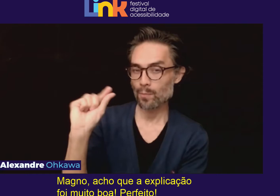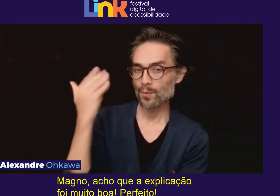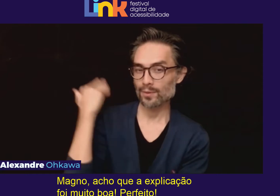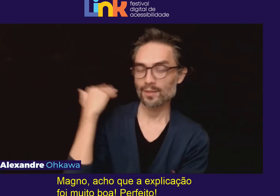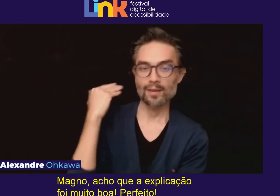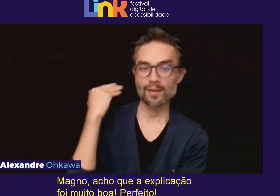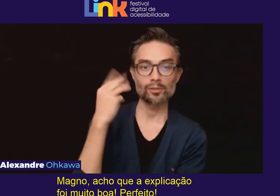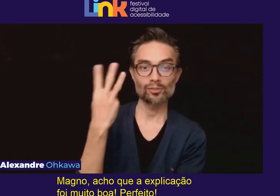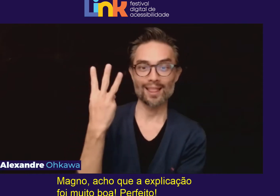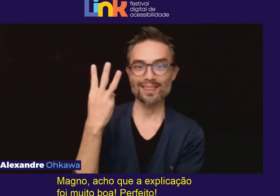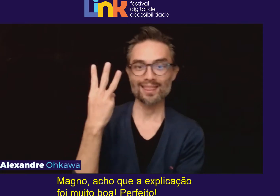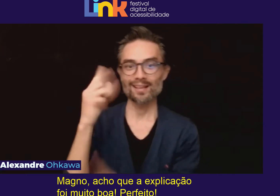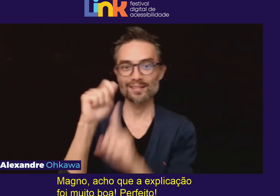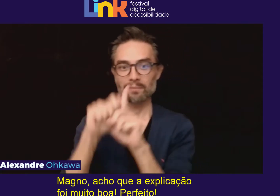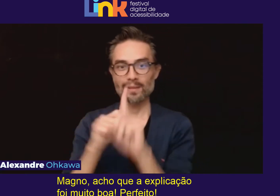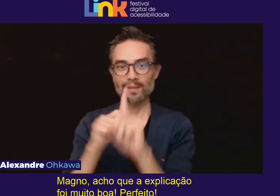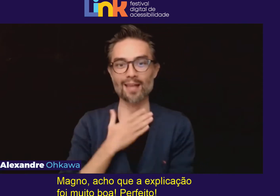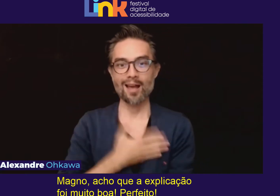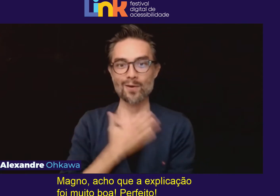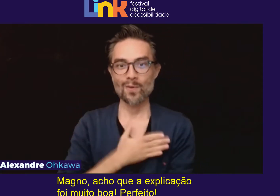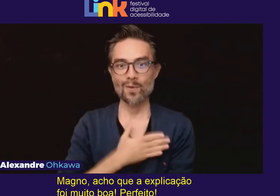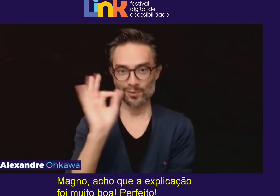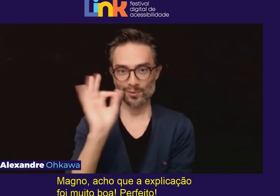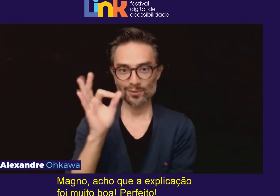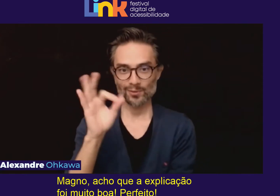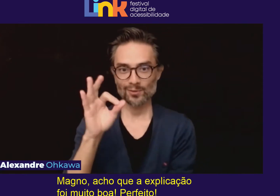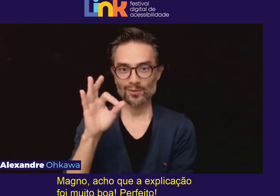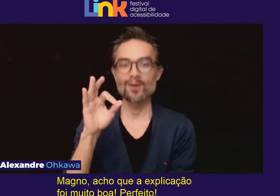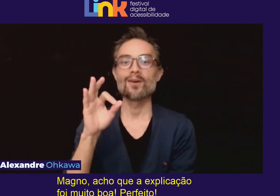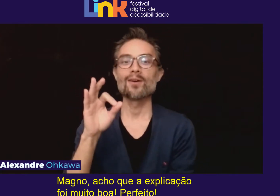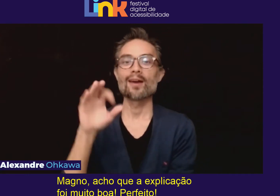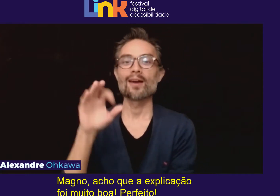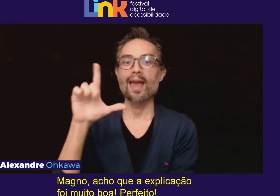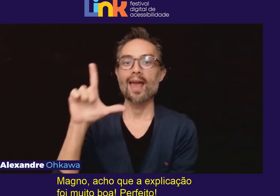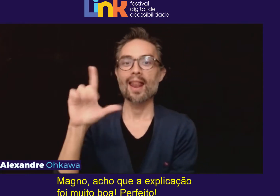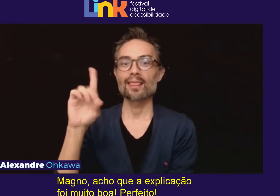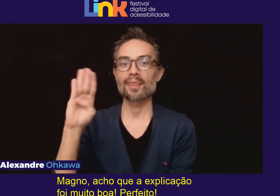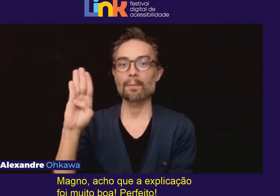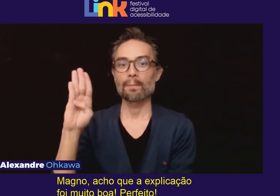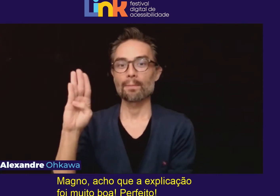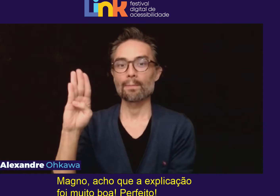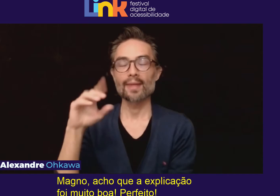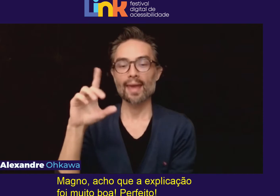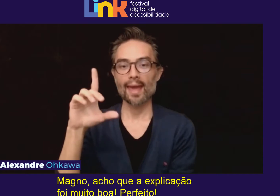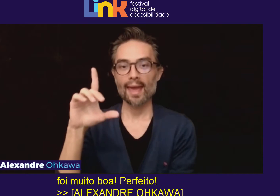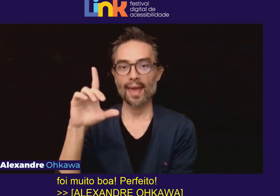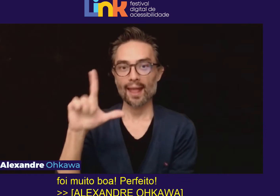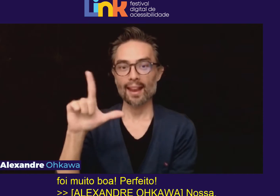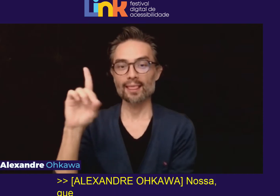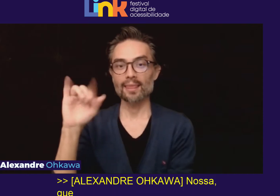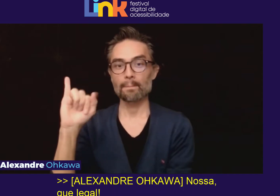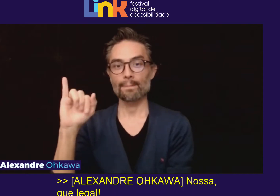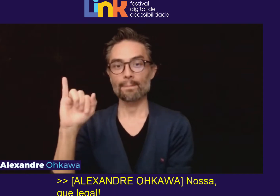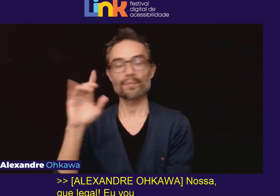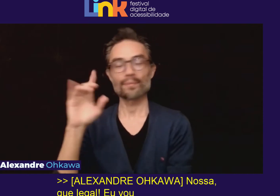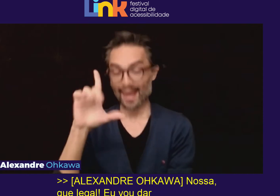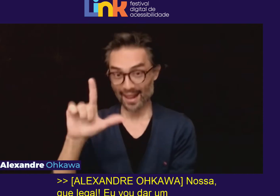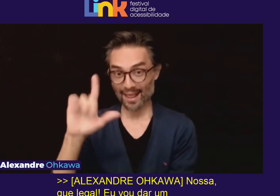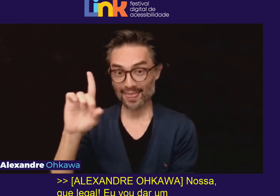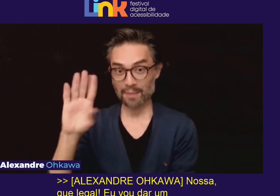Nossa, que legal, né? Eu vou dar um complemento interessante. Recentemente, acho que tem uns 3 meses, mais ou menos,